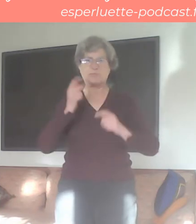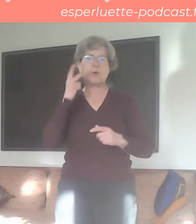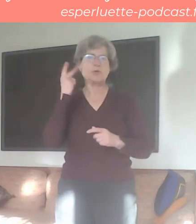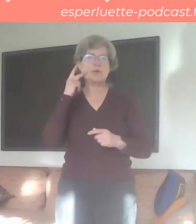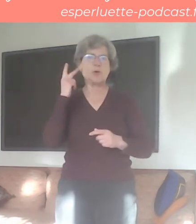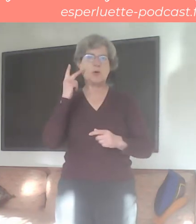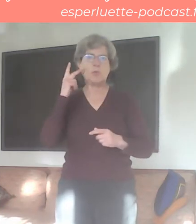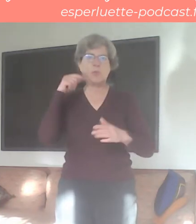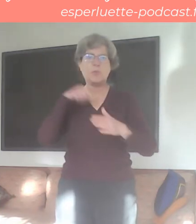très sadique.